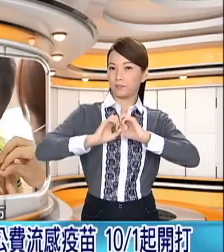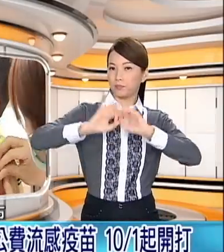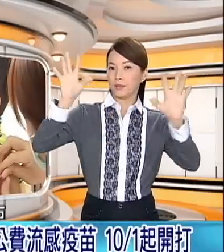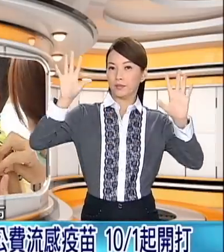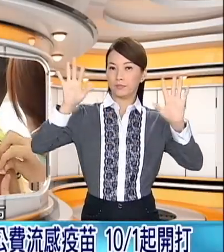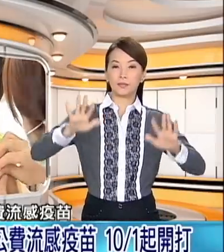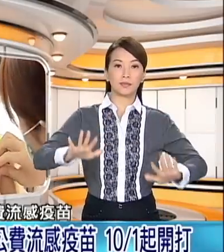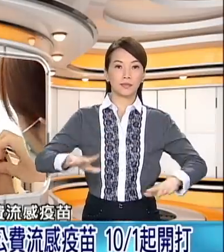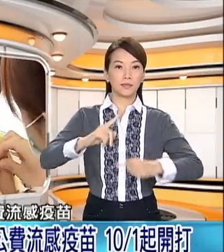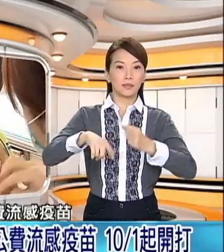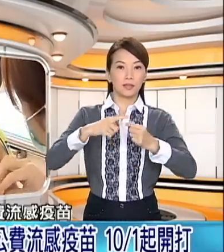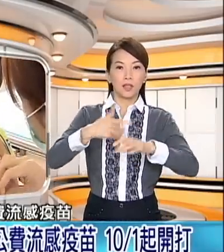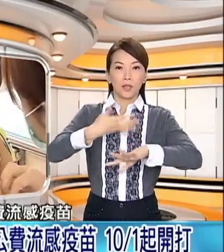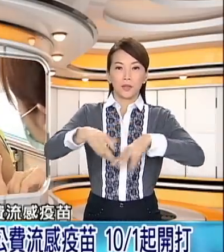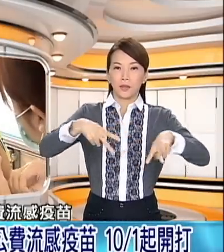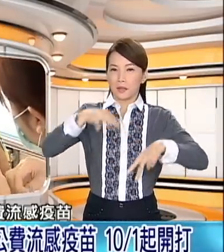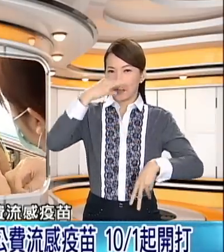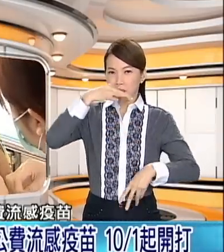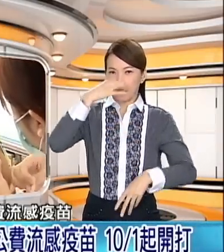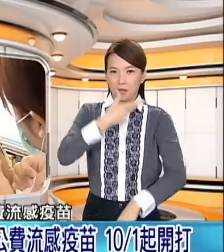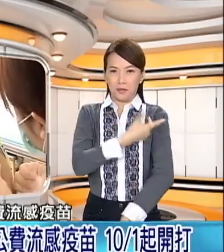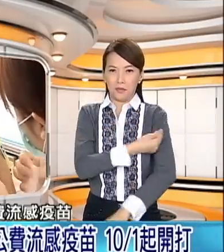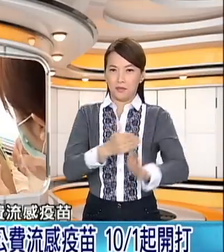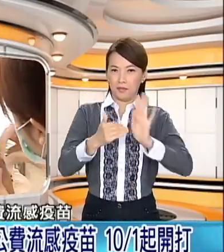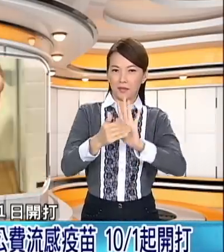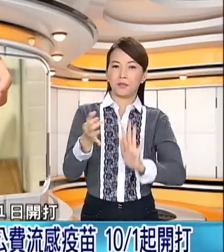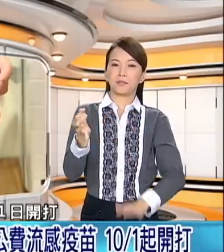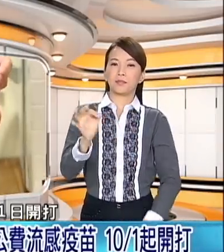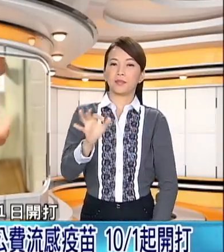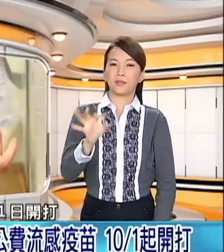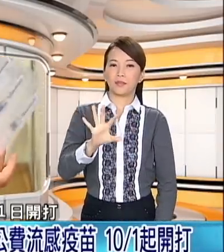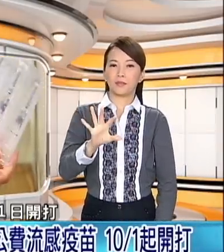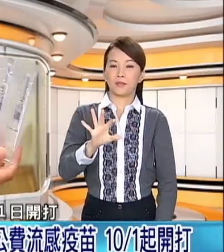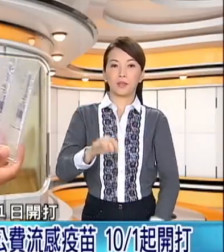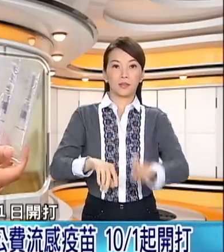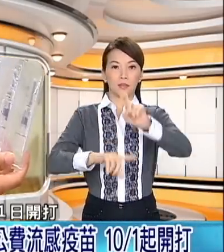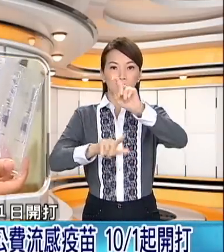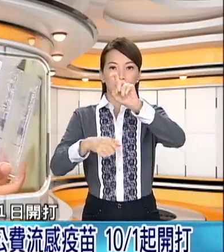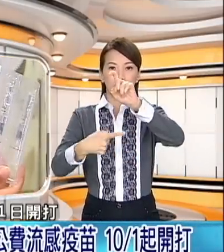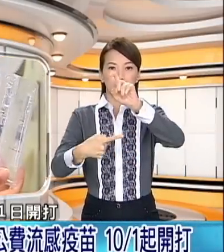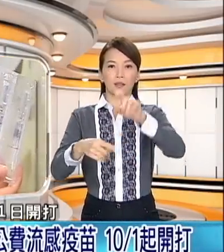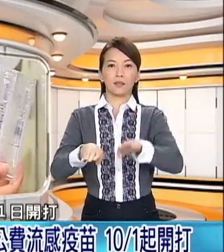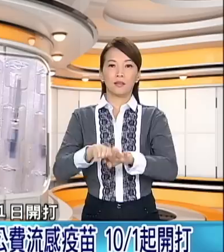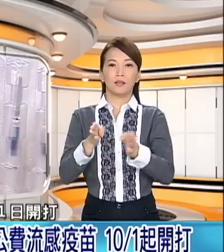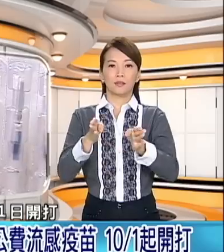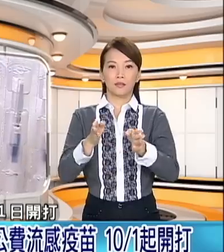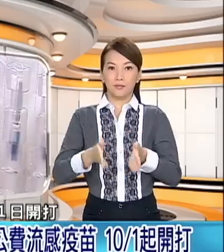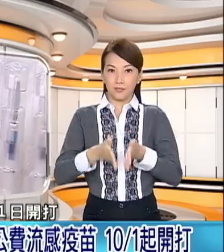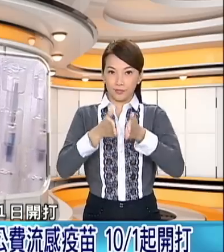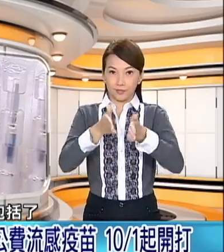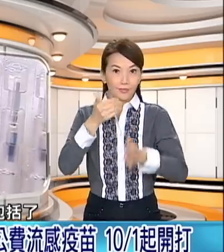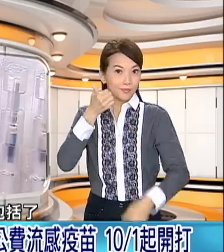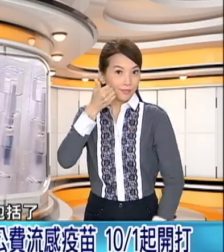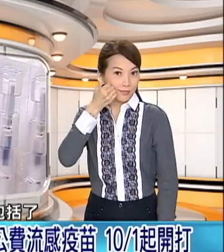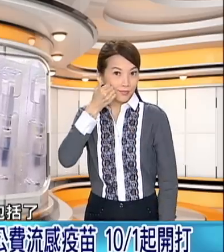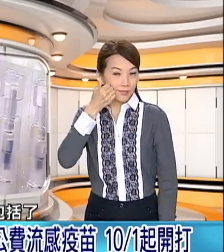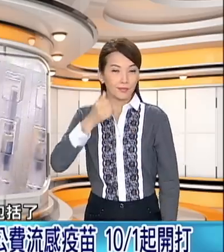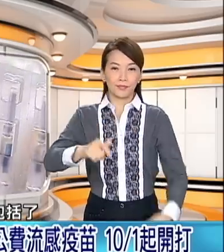布，今年的公费流感疫苗将要从10月1号开打。而接种的对